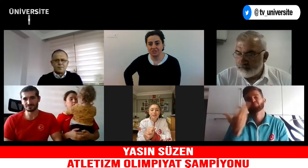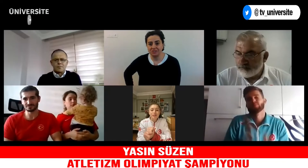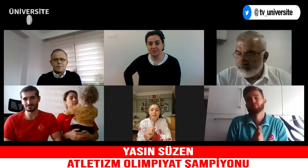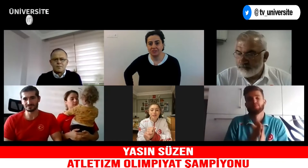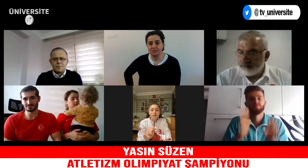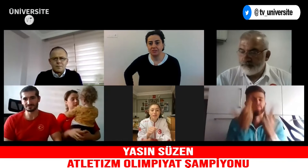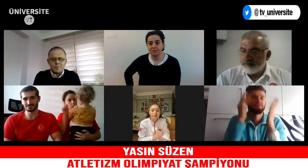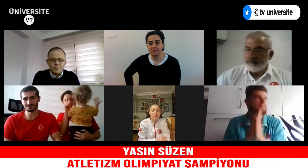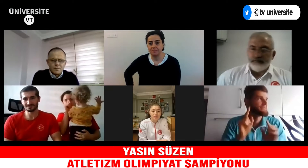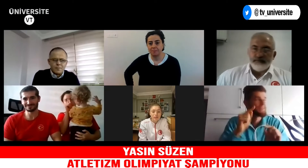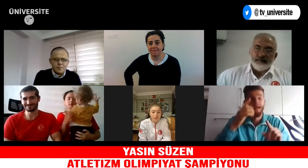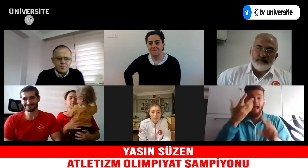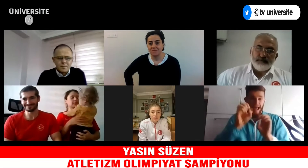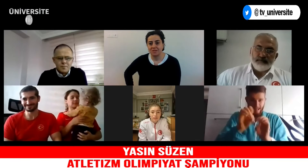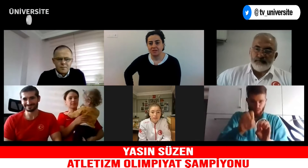antrenörlük için